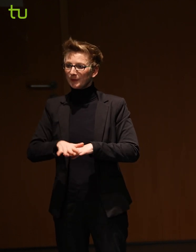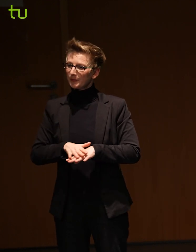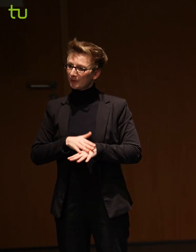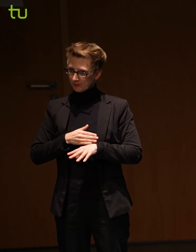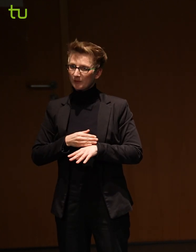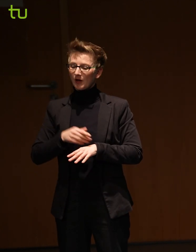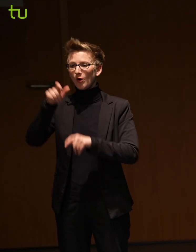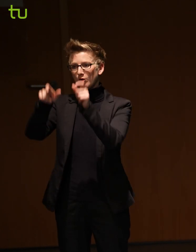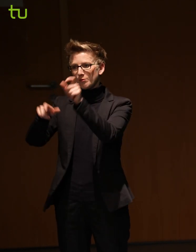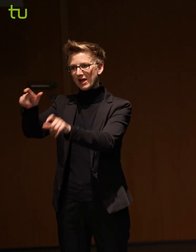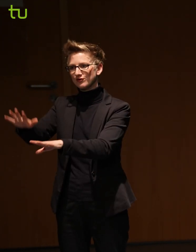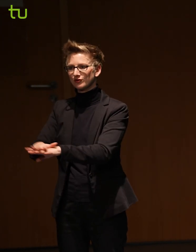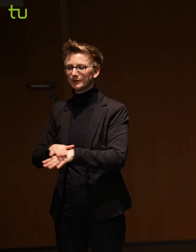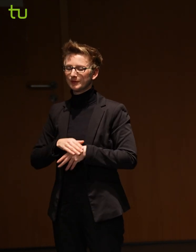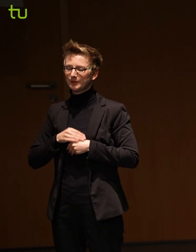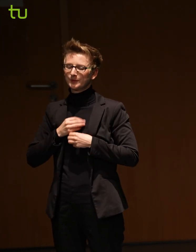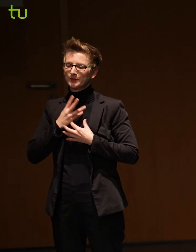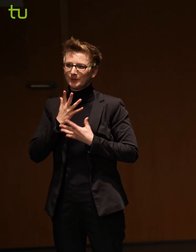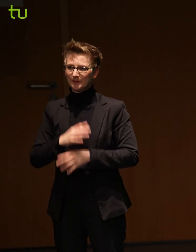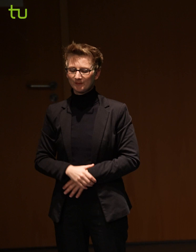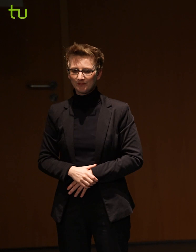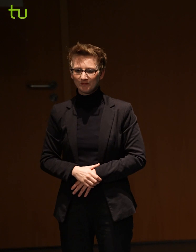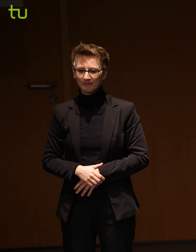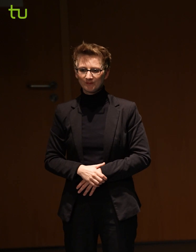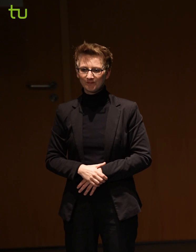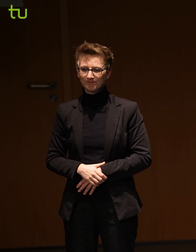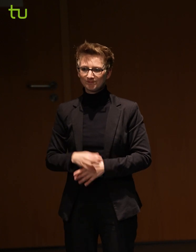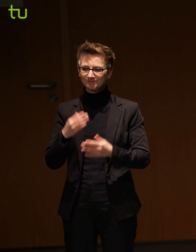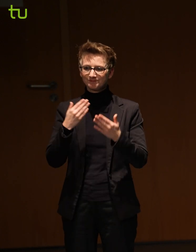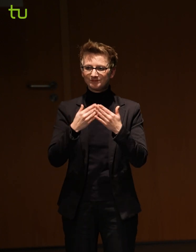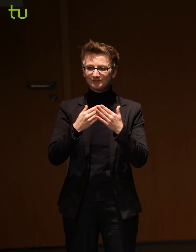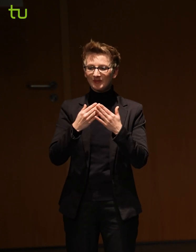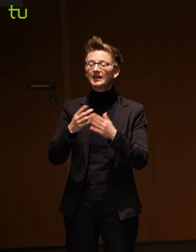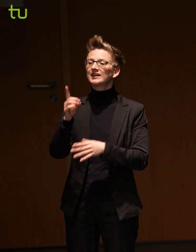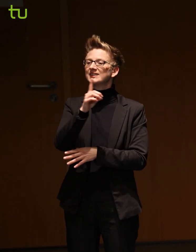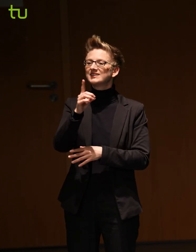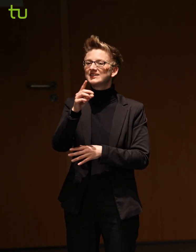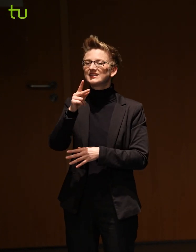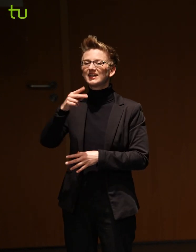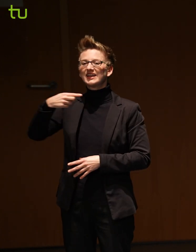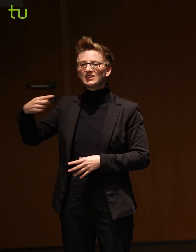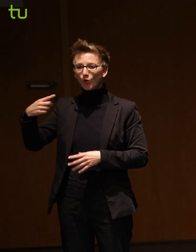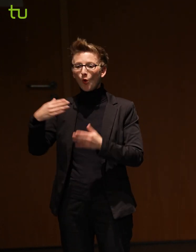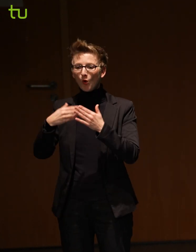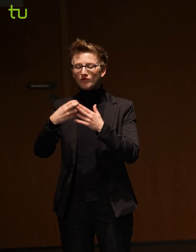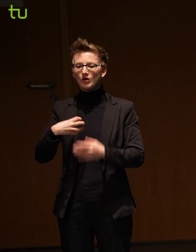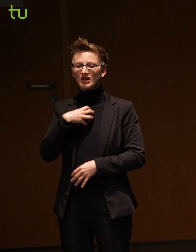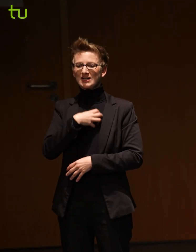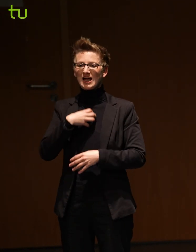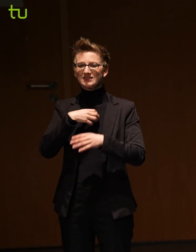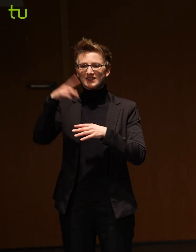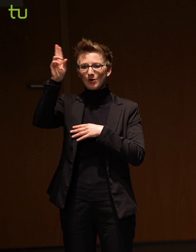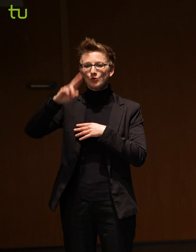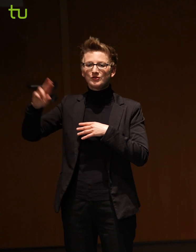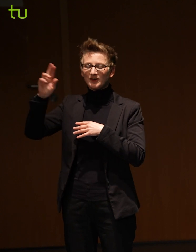Dieser Band ist Dietrich Groh gewidmet, dem langjährigen Haushaltsdezernenten und Stellvertreter der Kanzleruniversität, der im